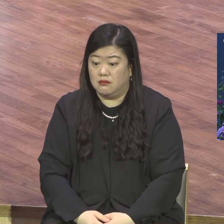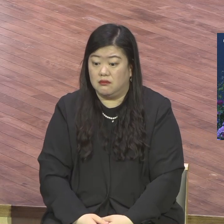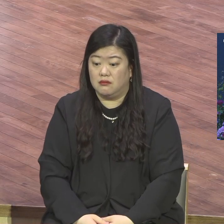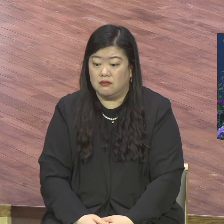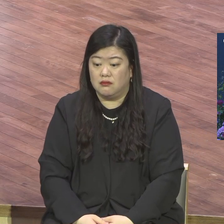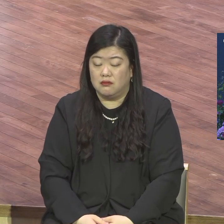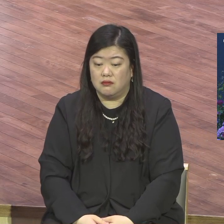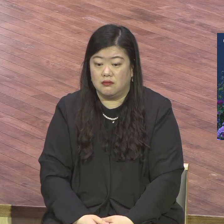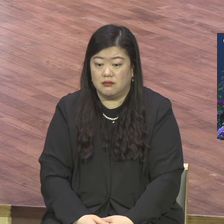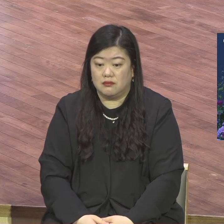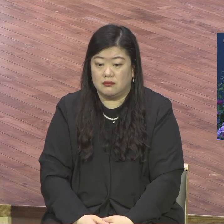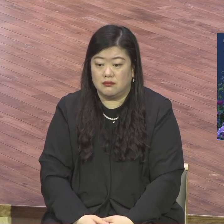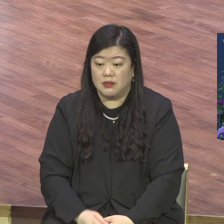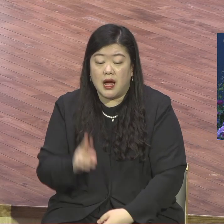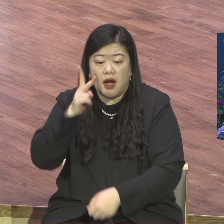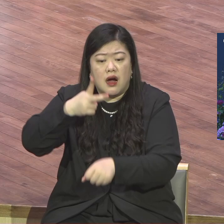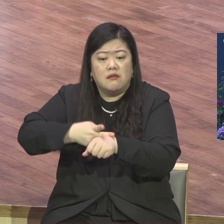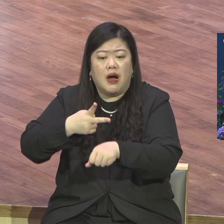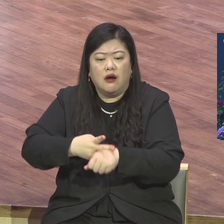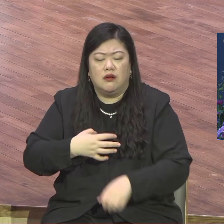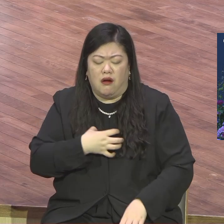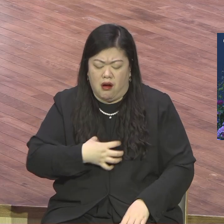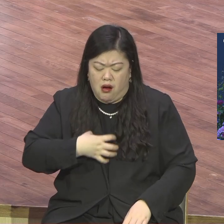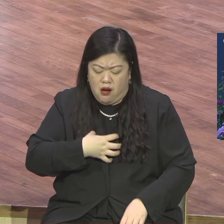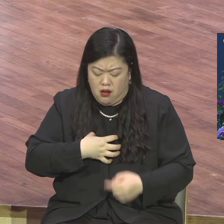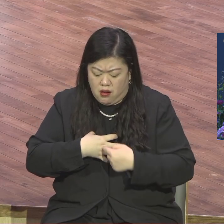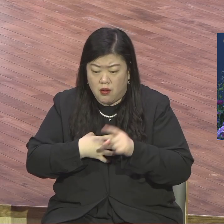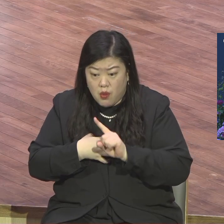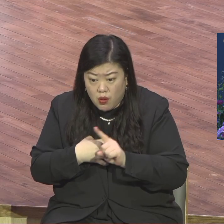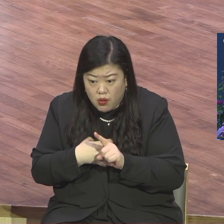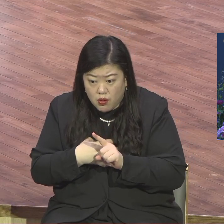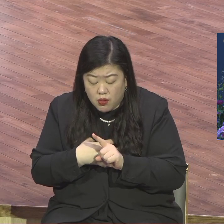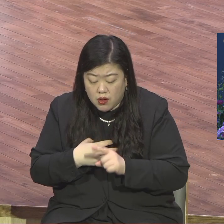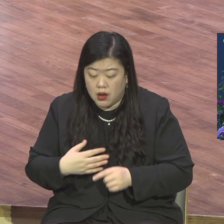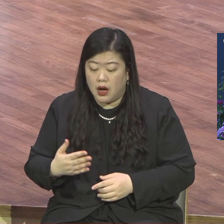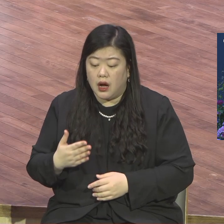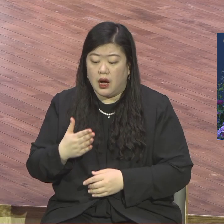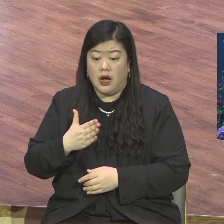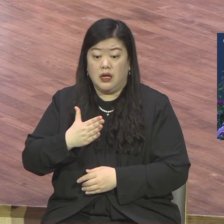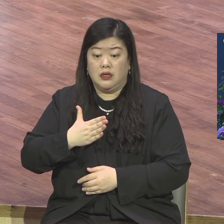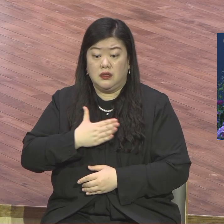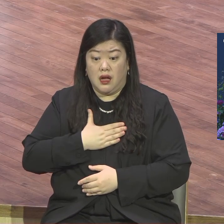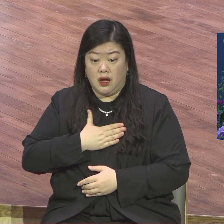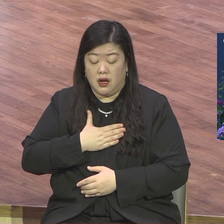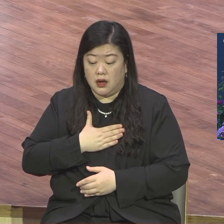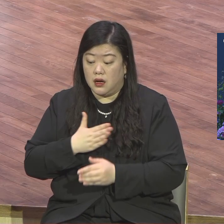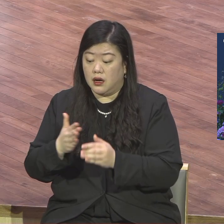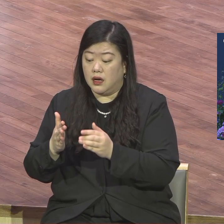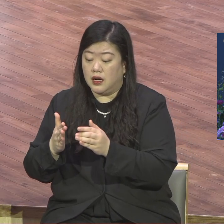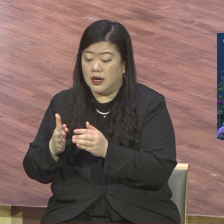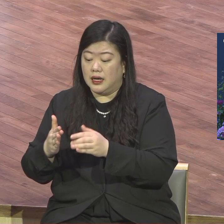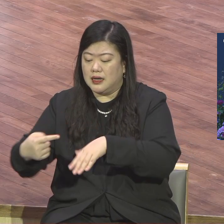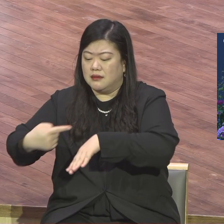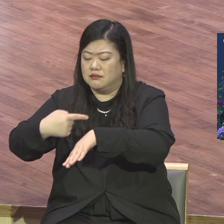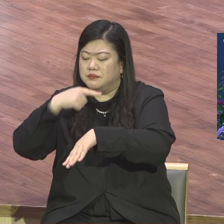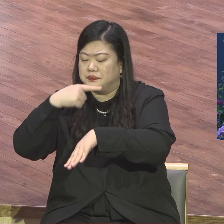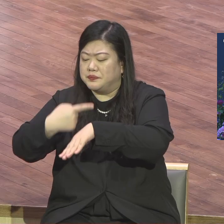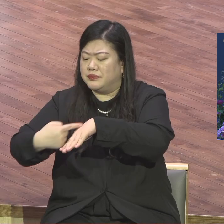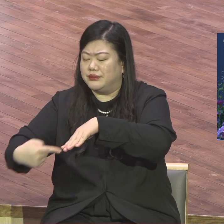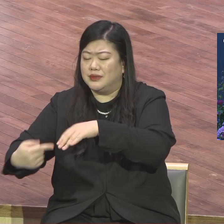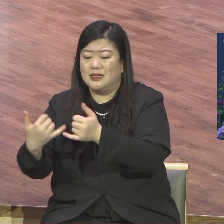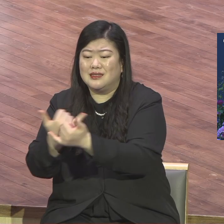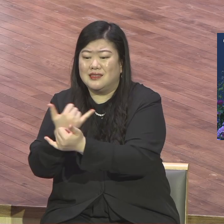사도 바울이 가지고 있는 고통이 뭐냐? 자신의 형제, 자신의 골육 친척 그렇게 표현했는데 이거 무슨